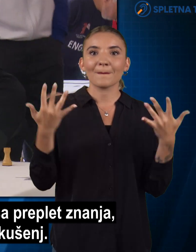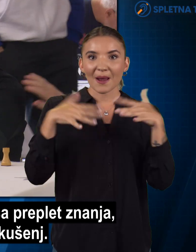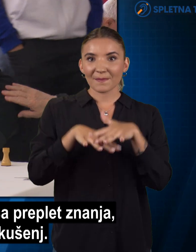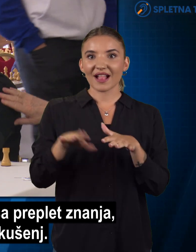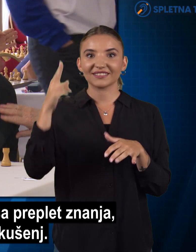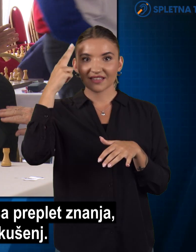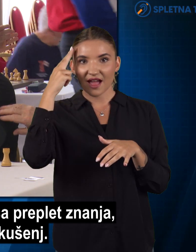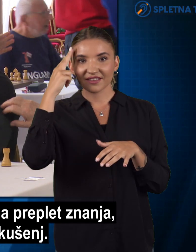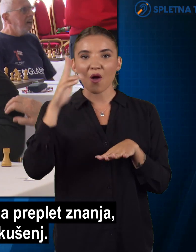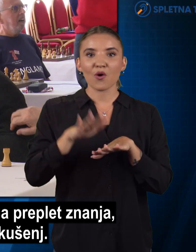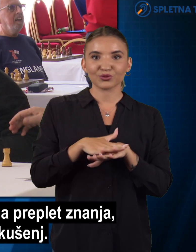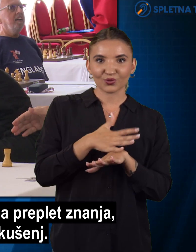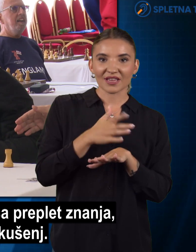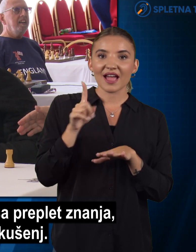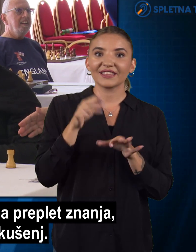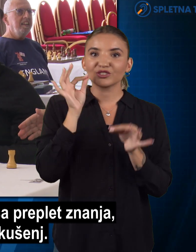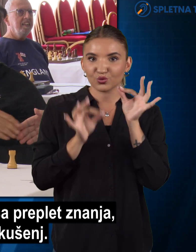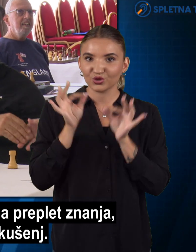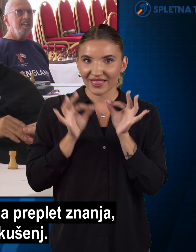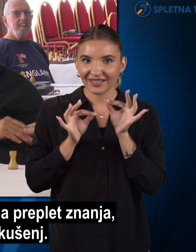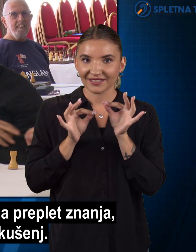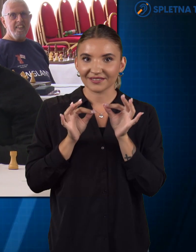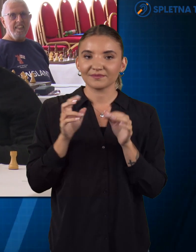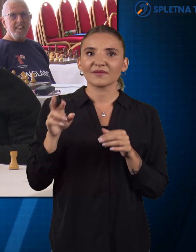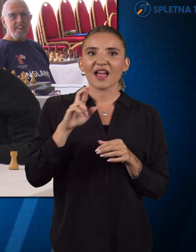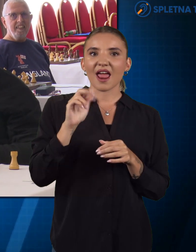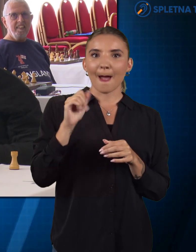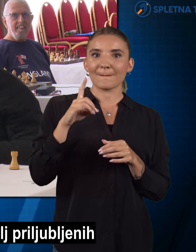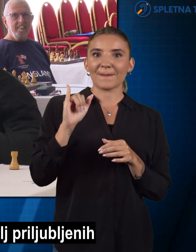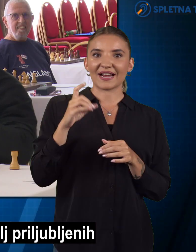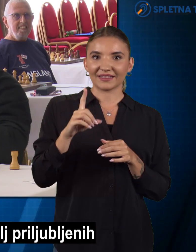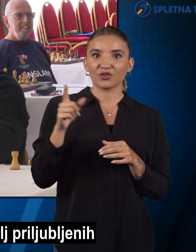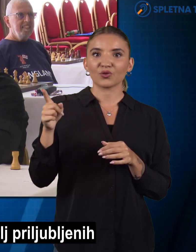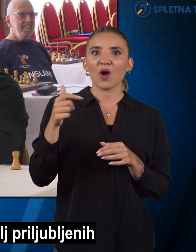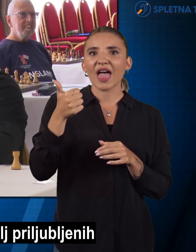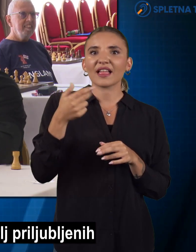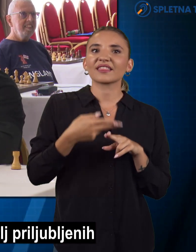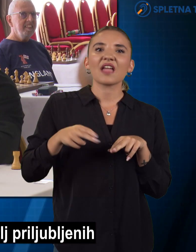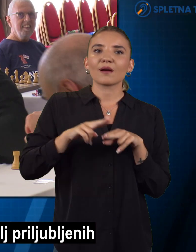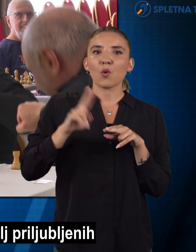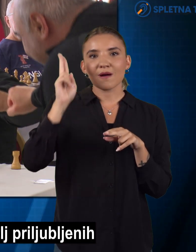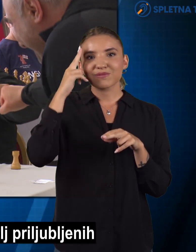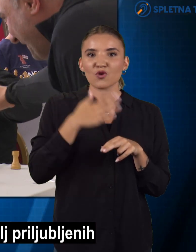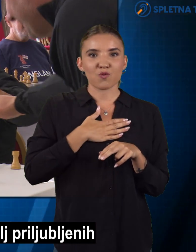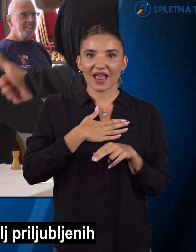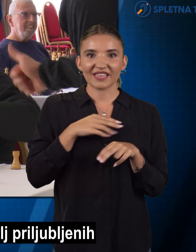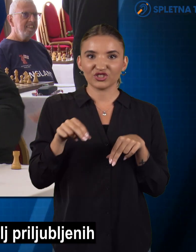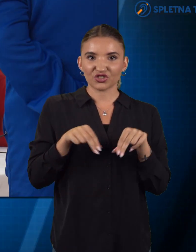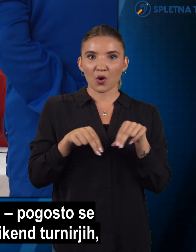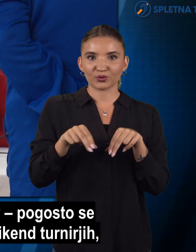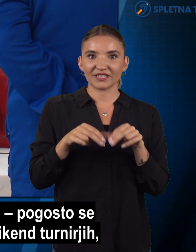Uspeh prinaša preplet znanja, občutka in izkušenj. Rapid je eden najbolj priljubljenih